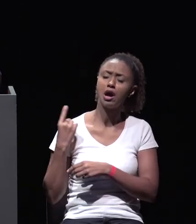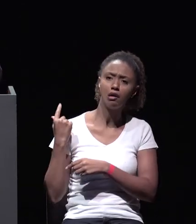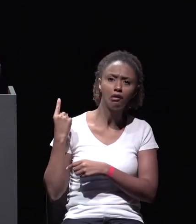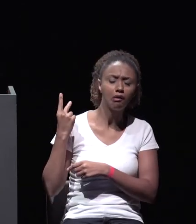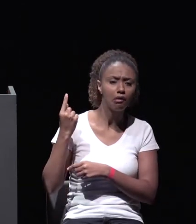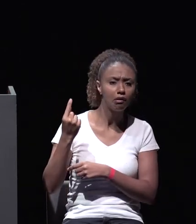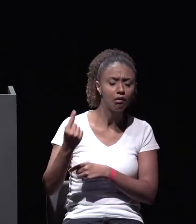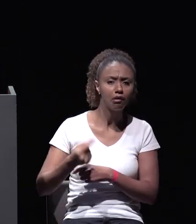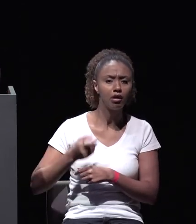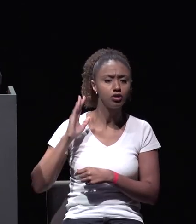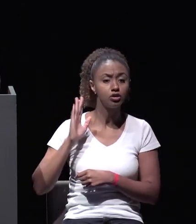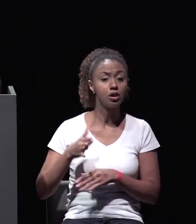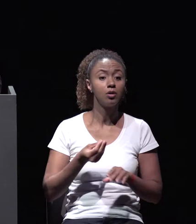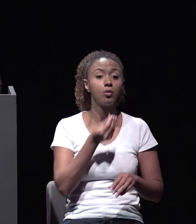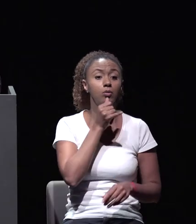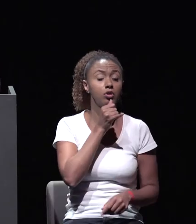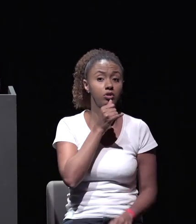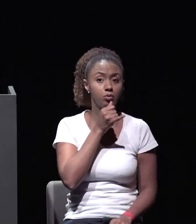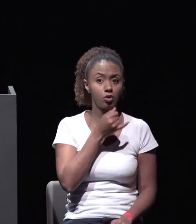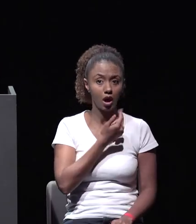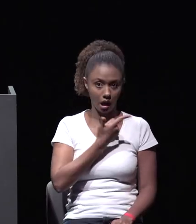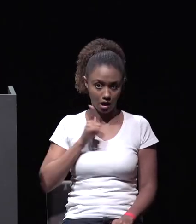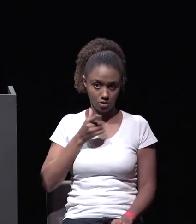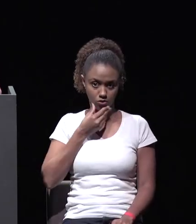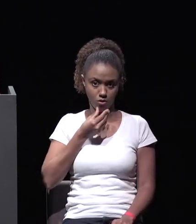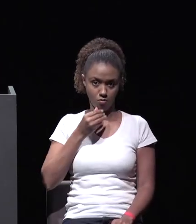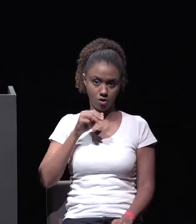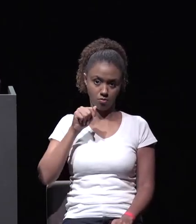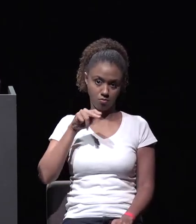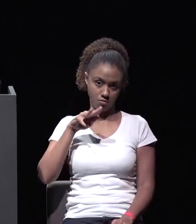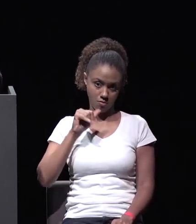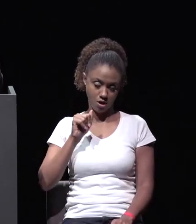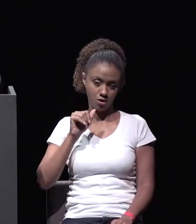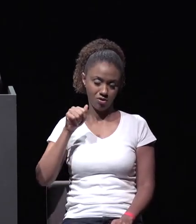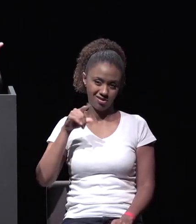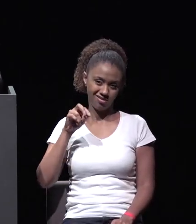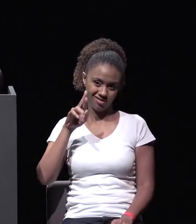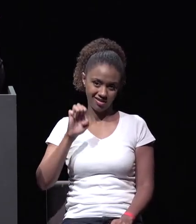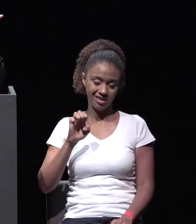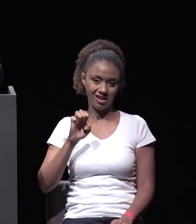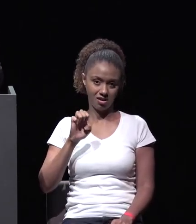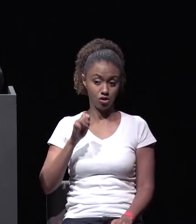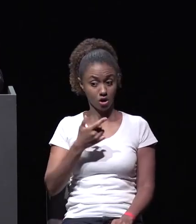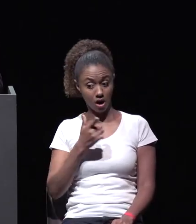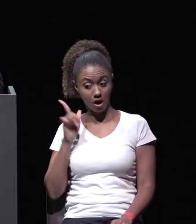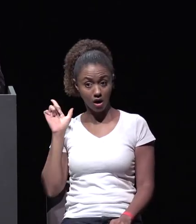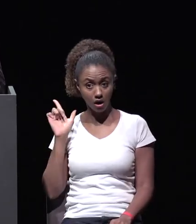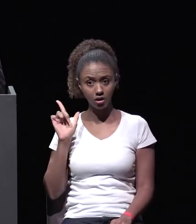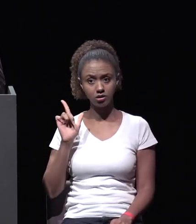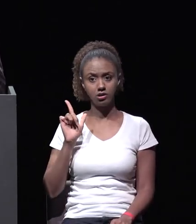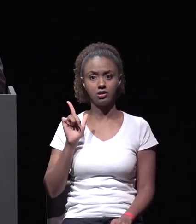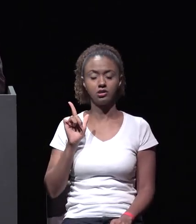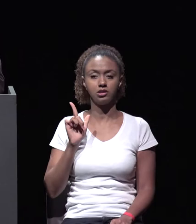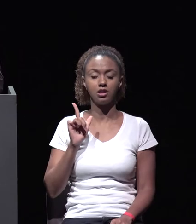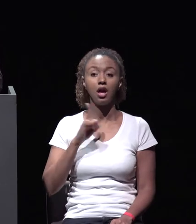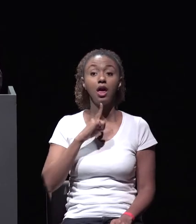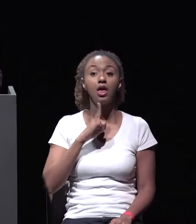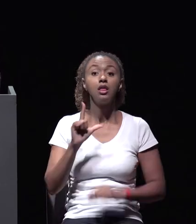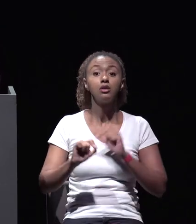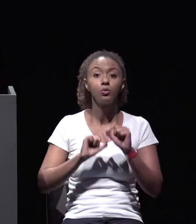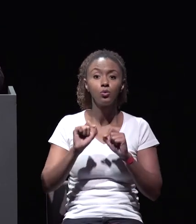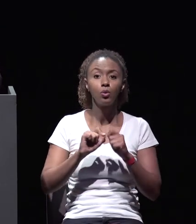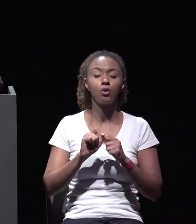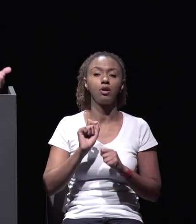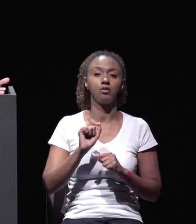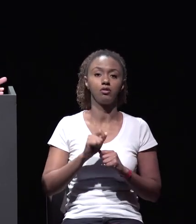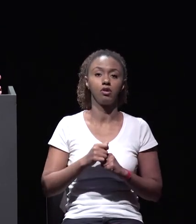antes do trabalho do mário de andrade da grande biografia de mário de andrade que fixa esses lugares comuns na interpretação do aleijadinho